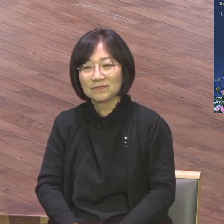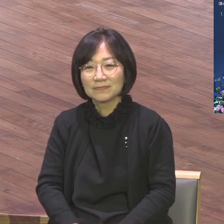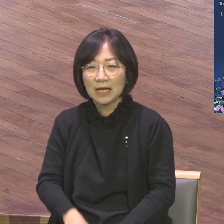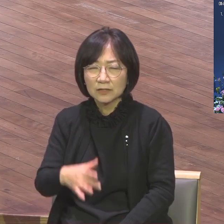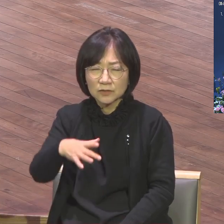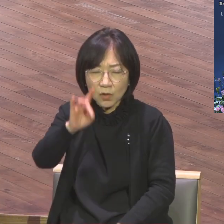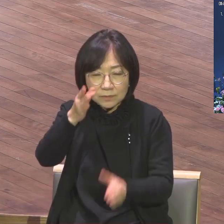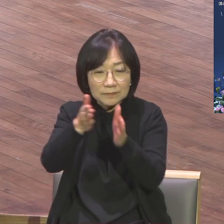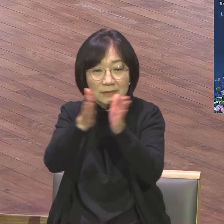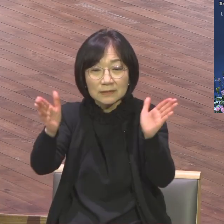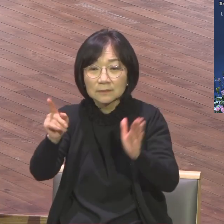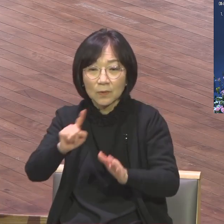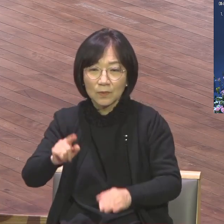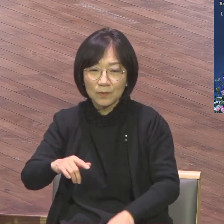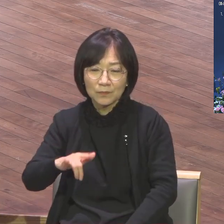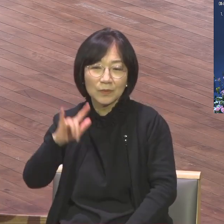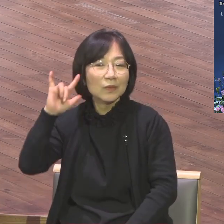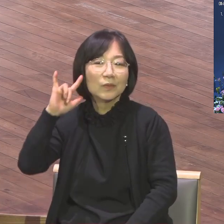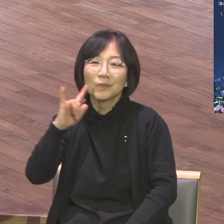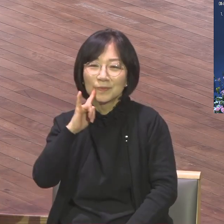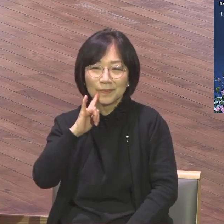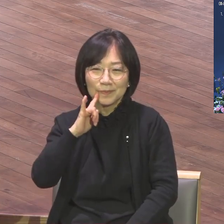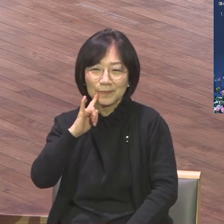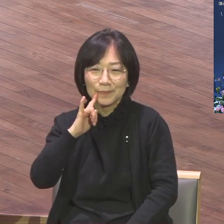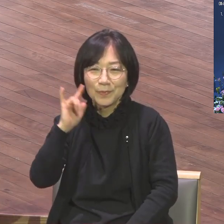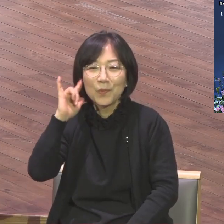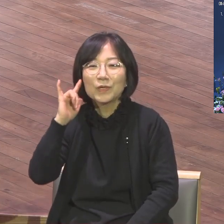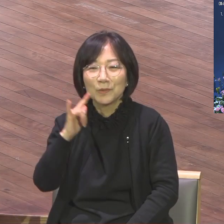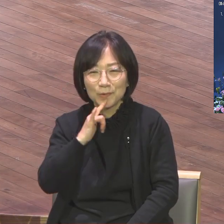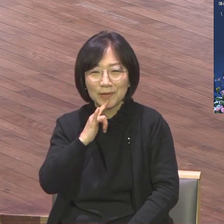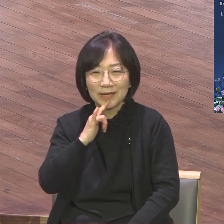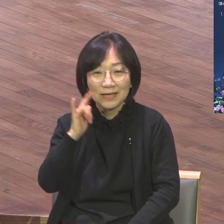그 출발점이 바로 예원농인교회입니다.